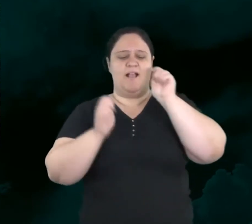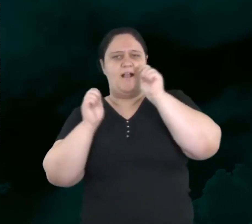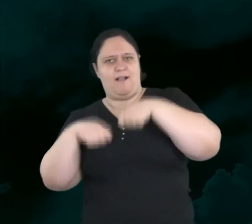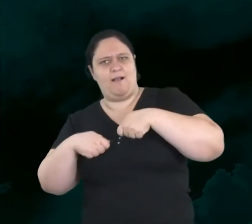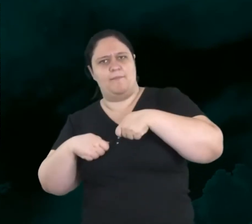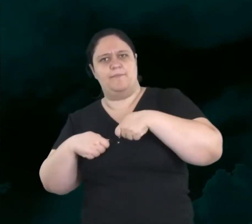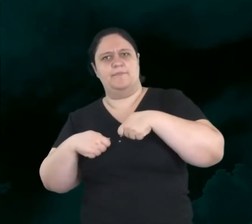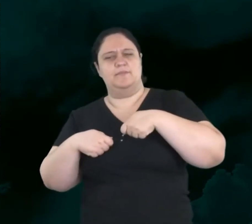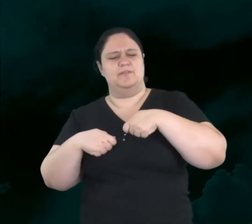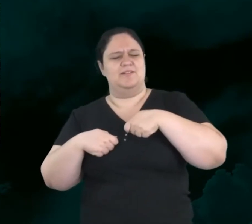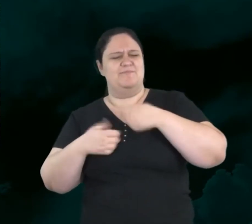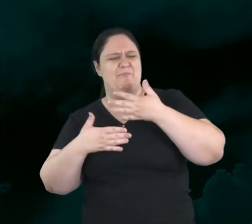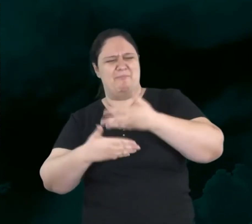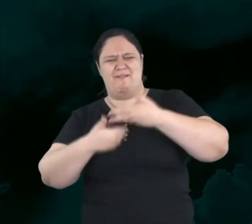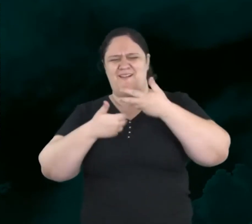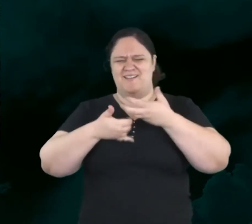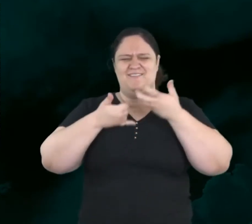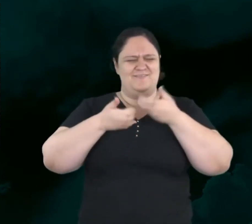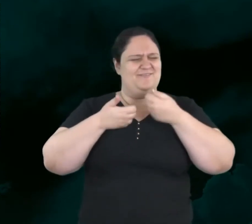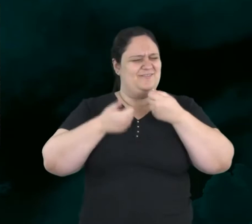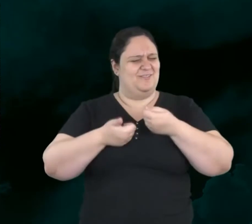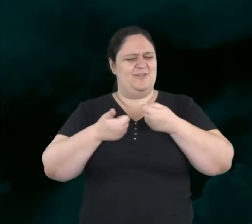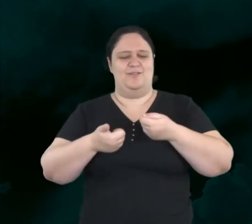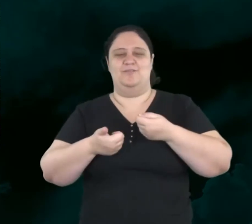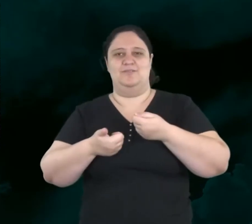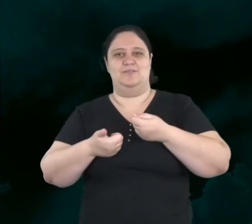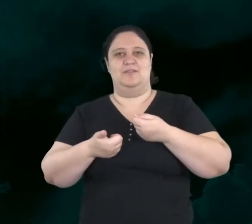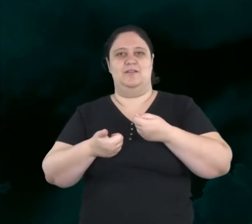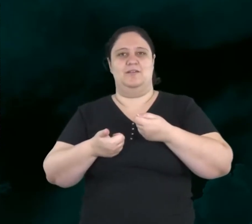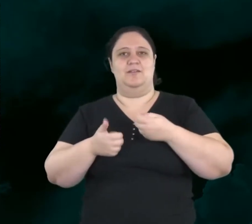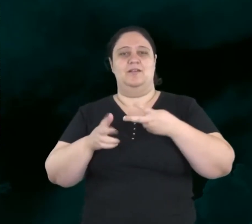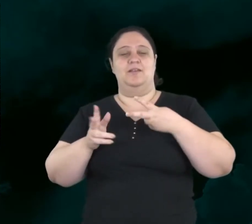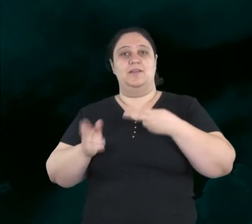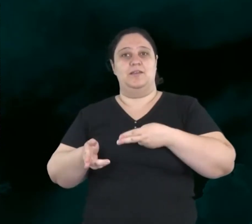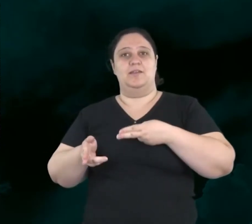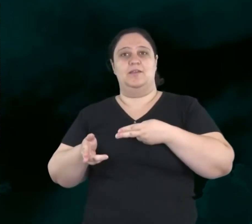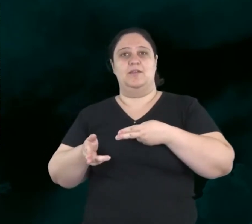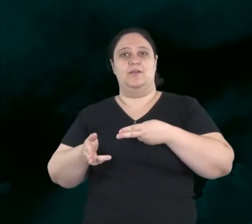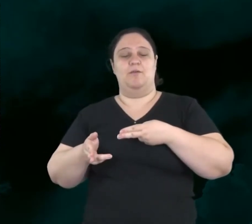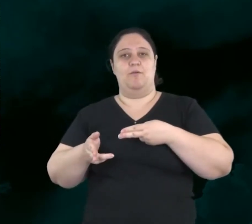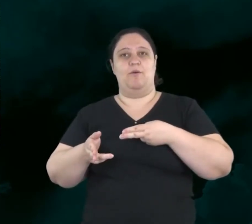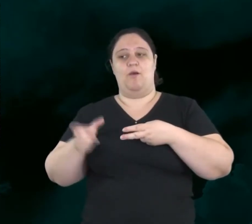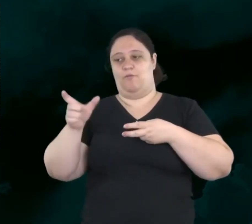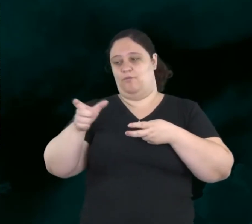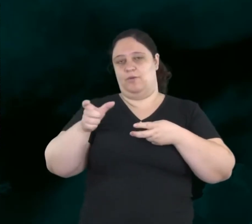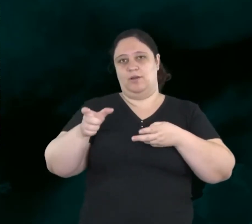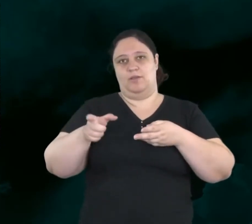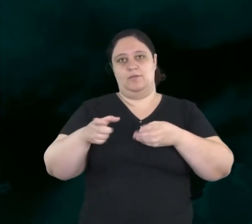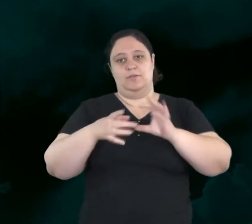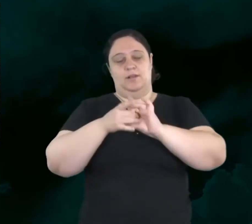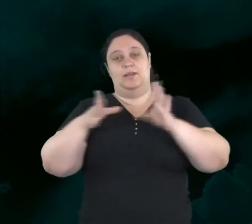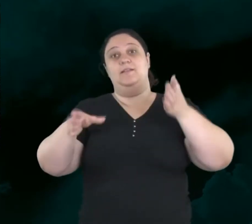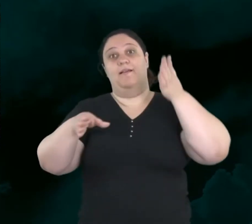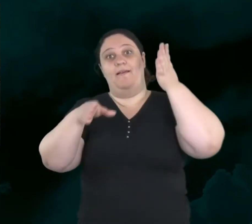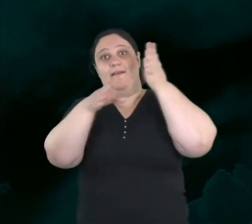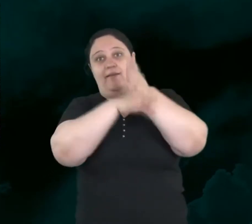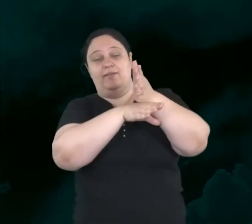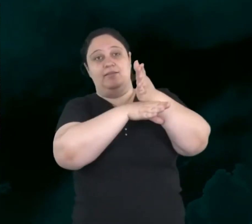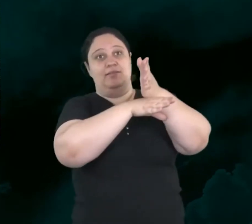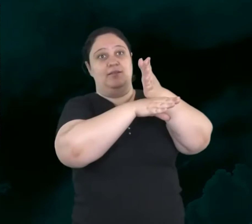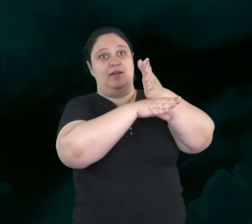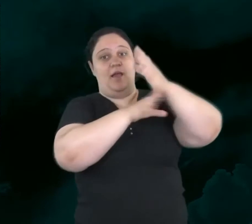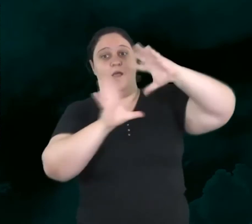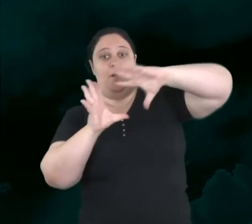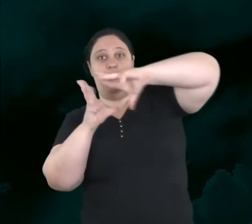capacidade tremenda. É um bilhete, é um ticket de acesso, sabe para onde? Para fora desse